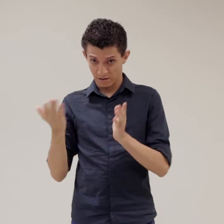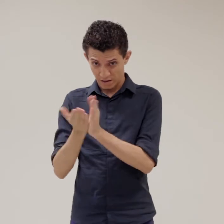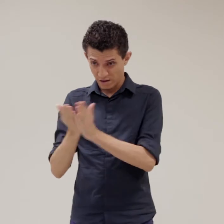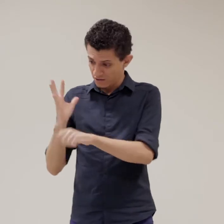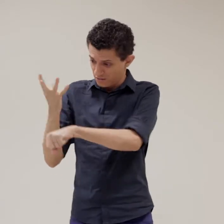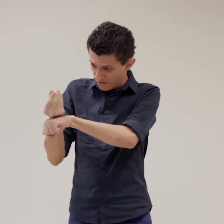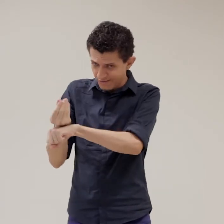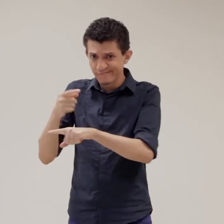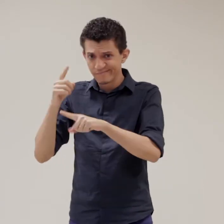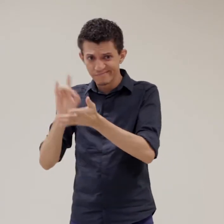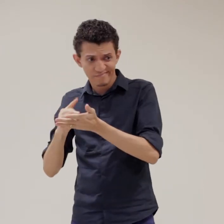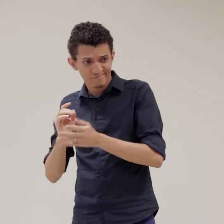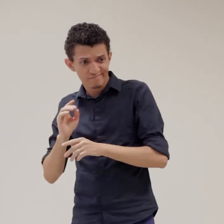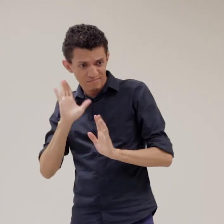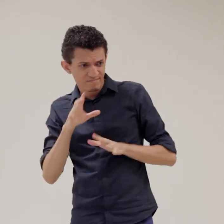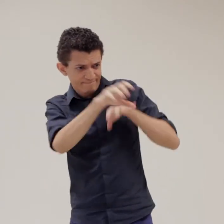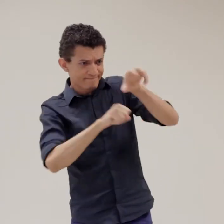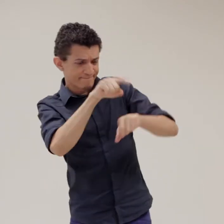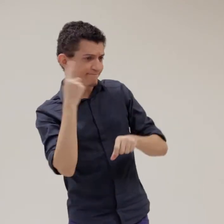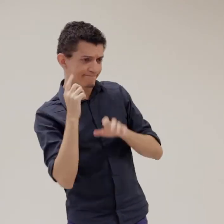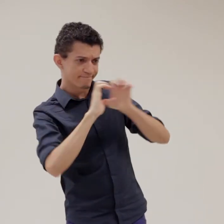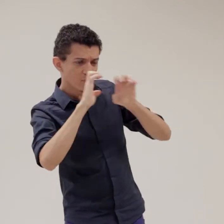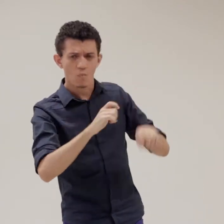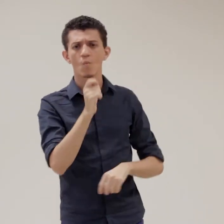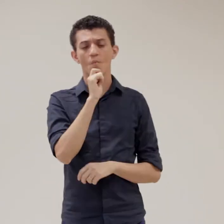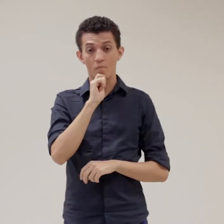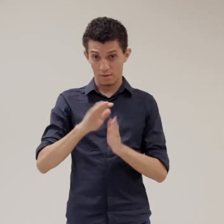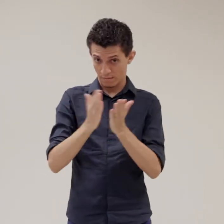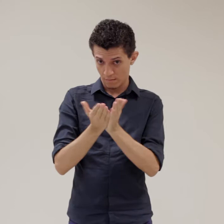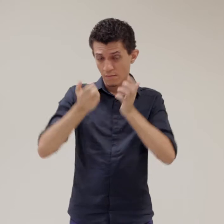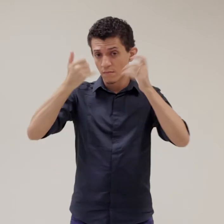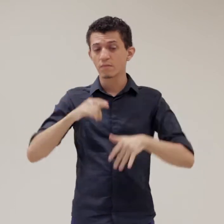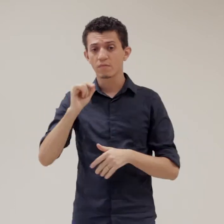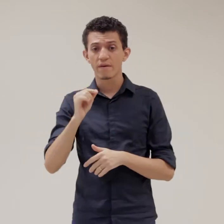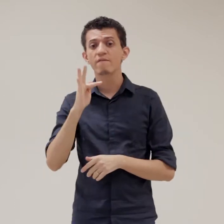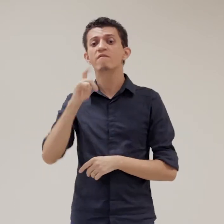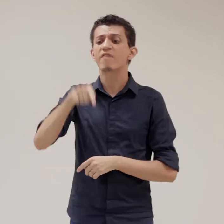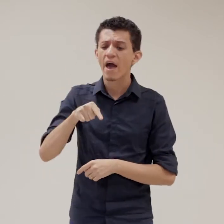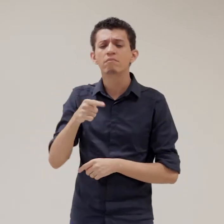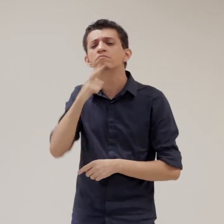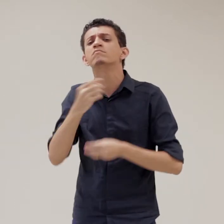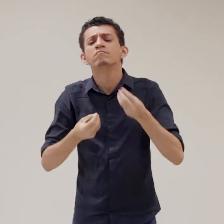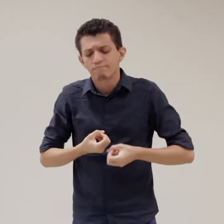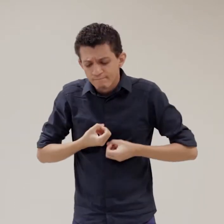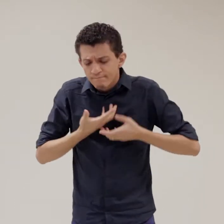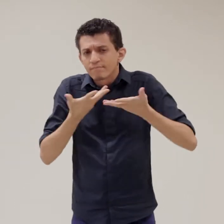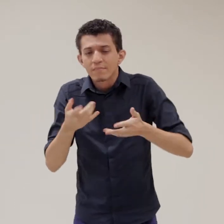deveria. A fé vem pelo ouvir a palavra de Deus, diz a Escritura. Mas para Nelson Peixoto Santos, hoje com